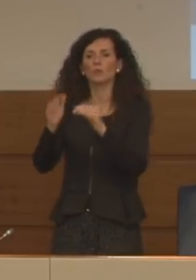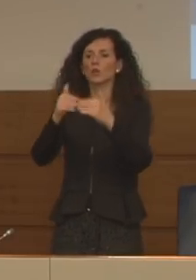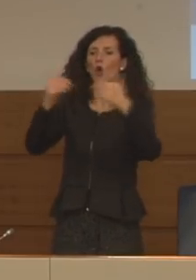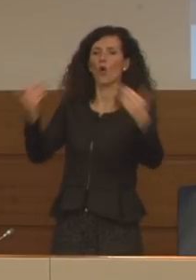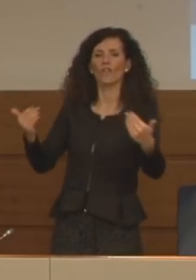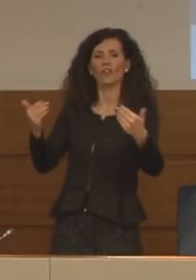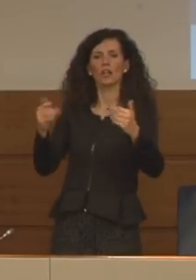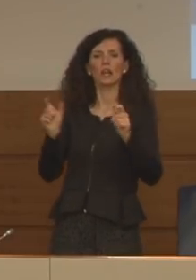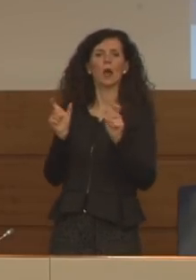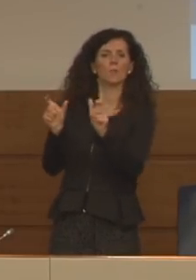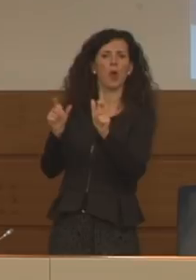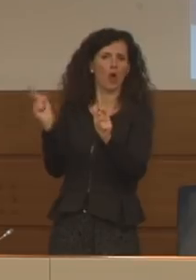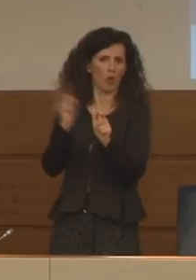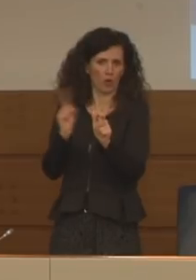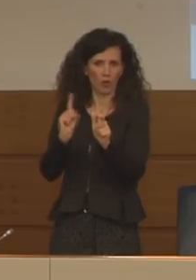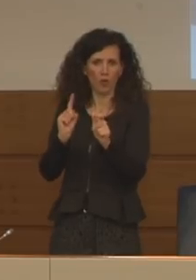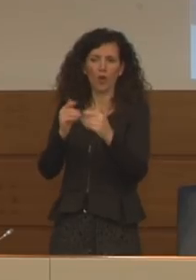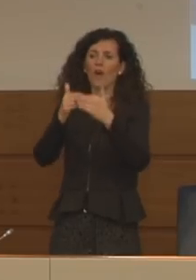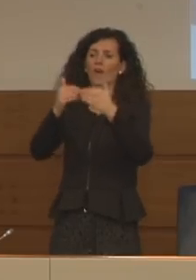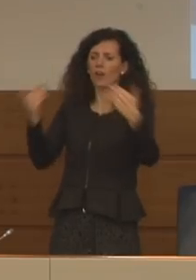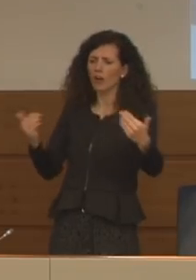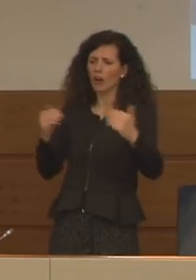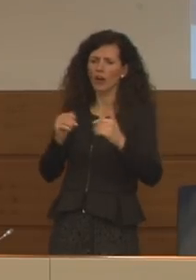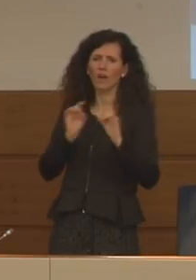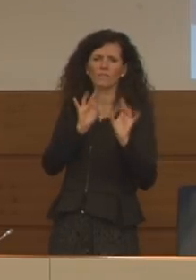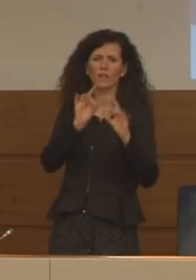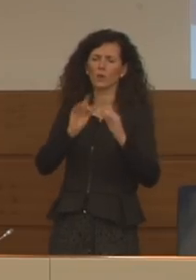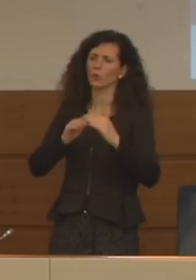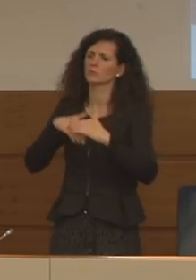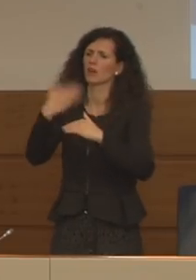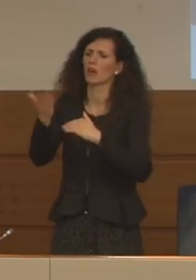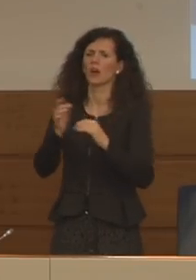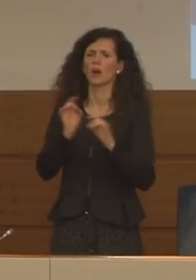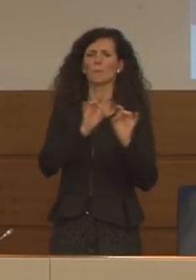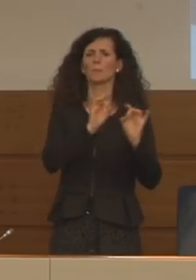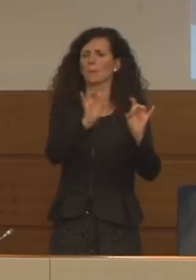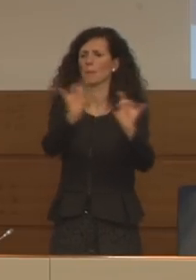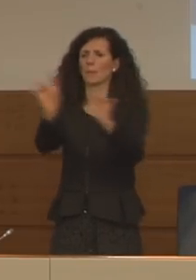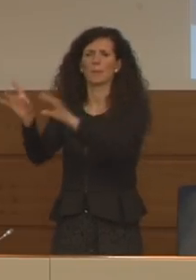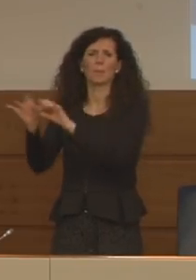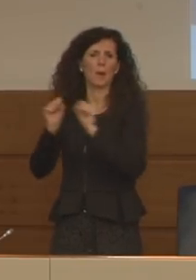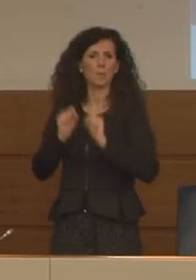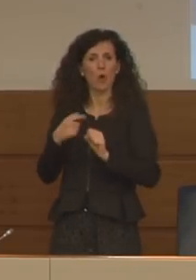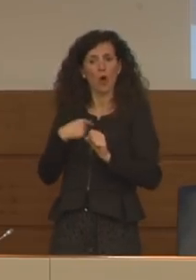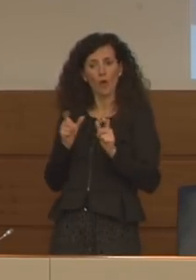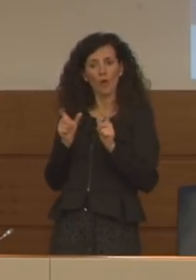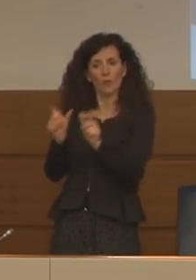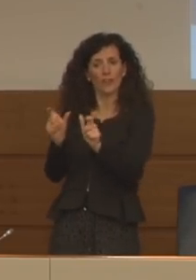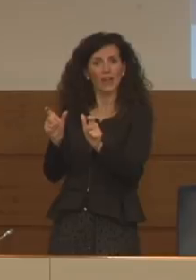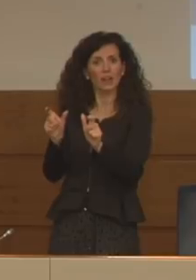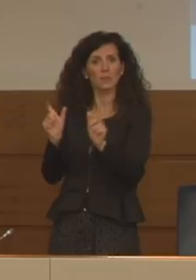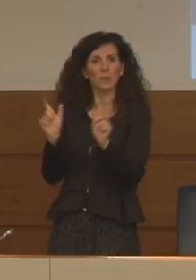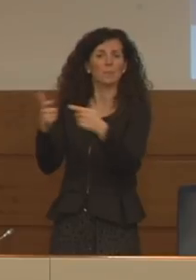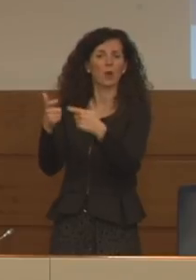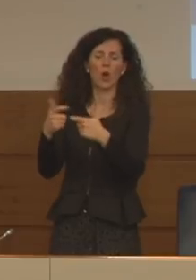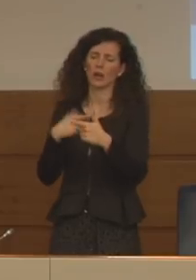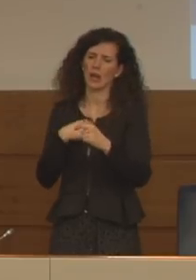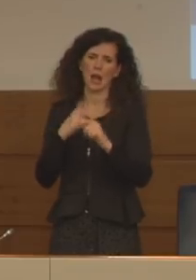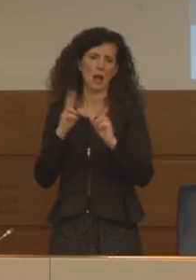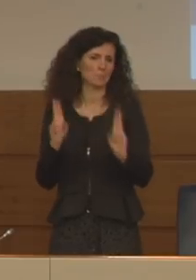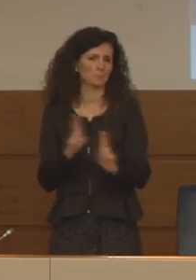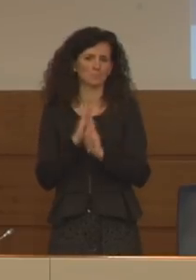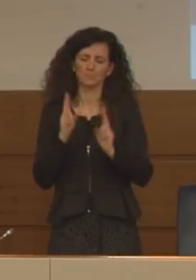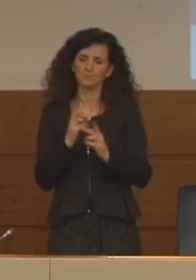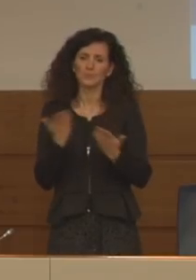abbiamo visto negli ultimi negli ultimi giorni non è possibile fermarlo e contenerlo con misure tradizionali a un